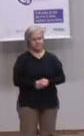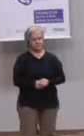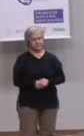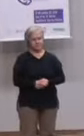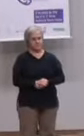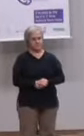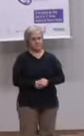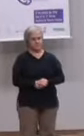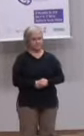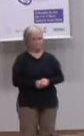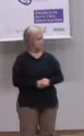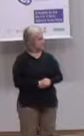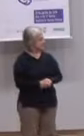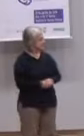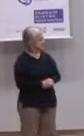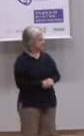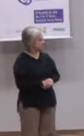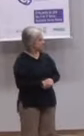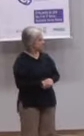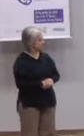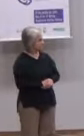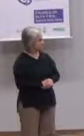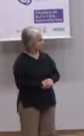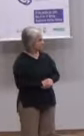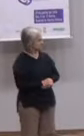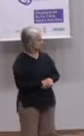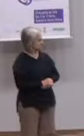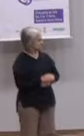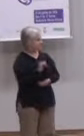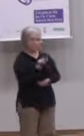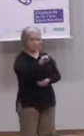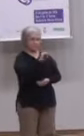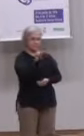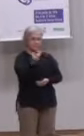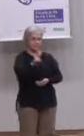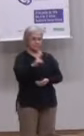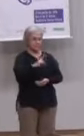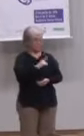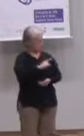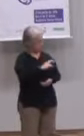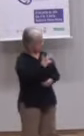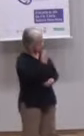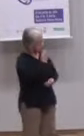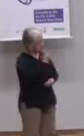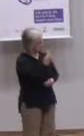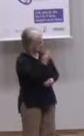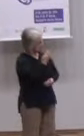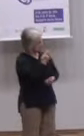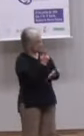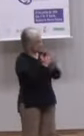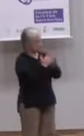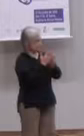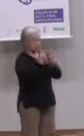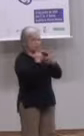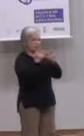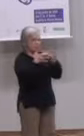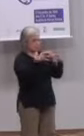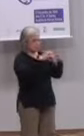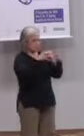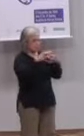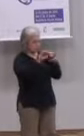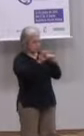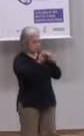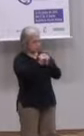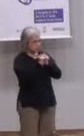Em relação à deliberação, isso é importante. Se vocês tiverem alguma condição, vamos fazer uma luta em grupo,